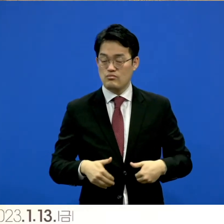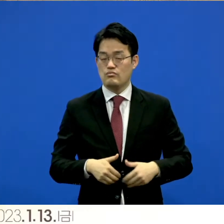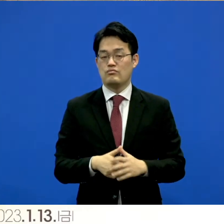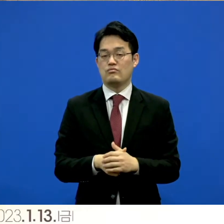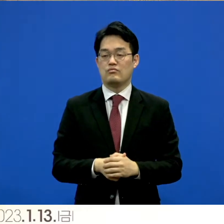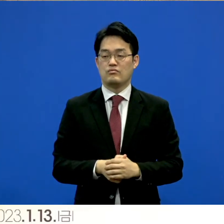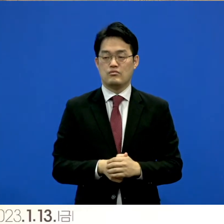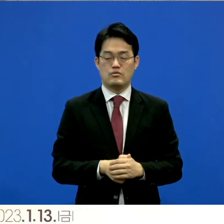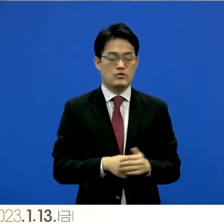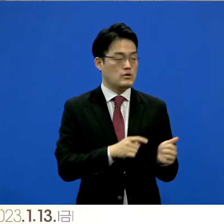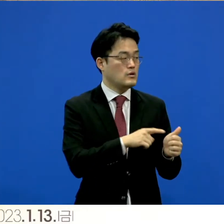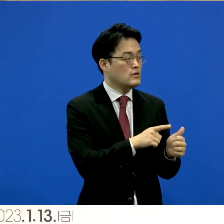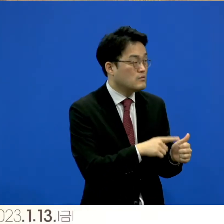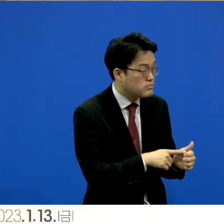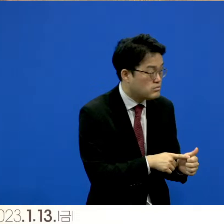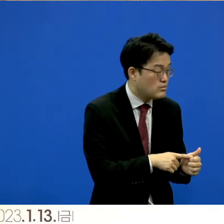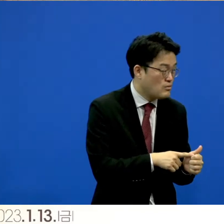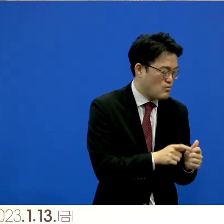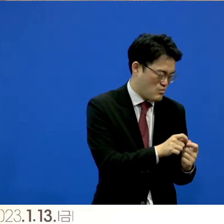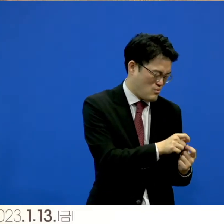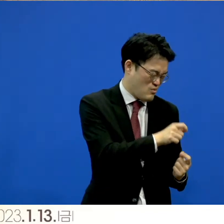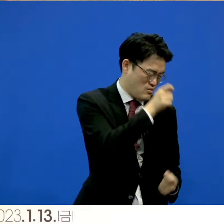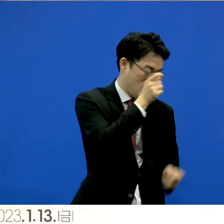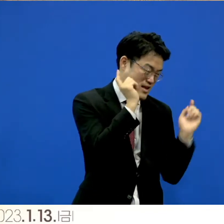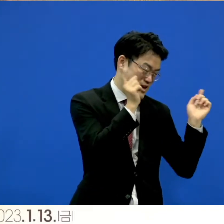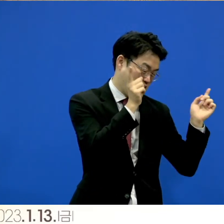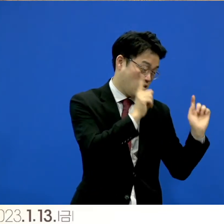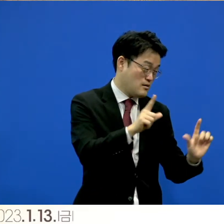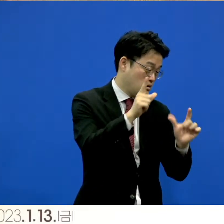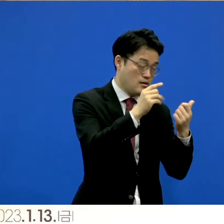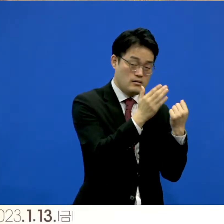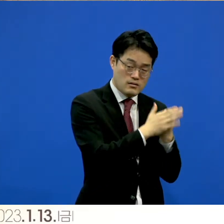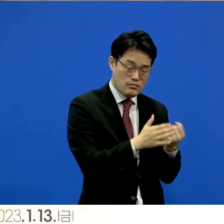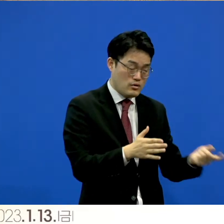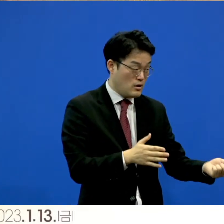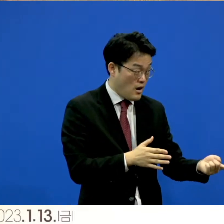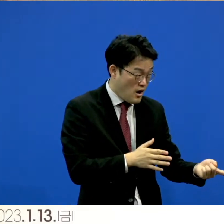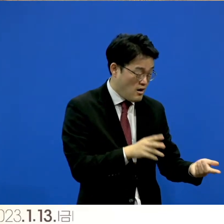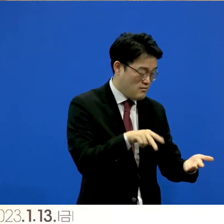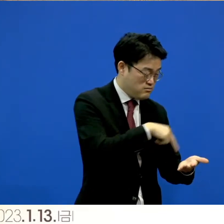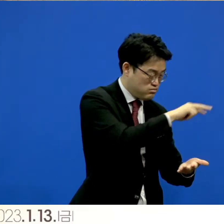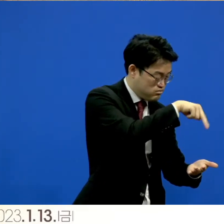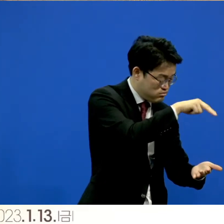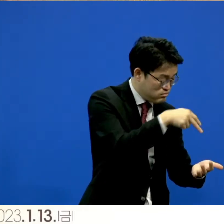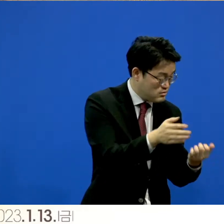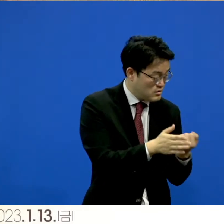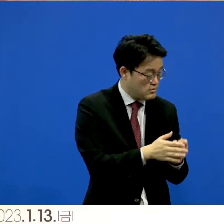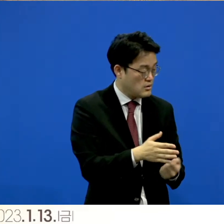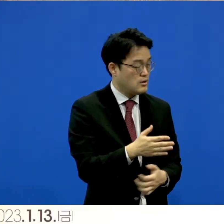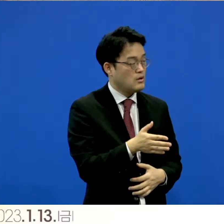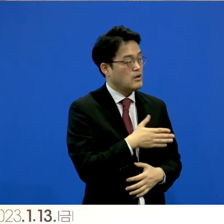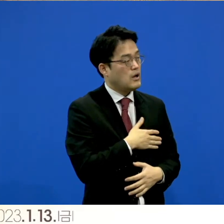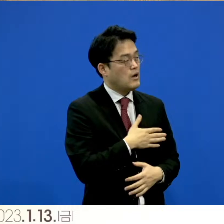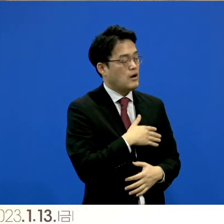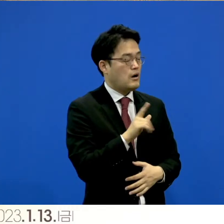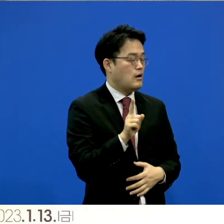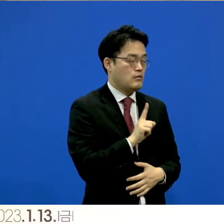있습니다. 오랜 탕자의 생활이 그렇게 만들었습니다. 그렇게 자기를 무가치한